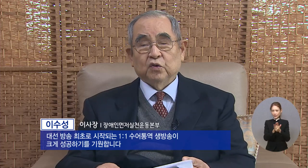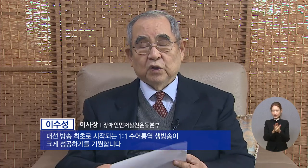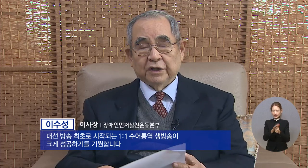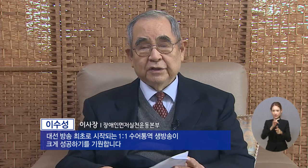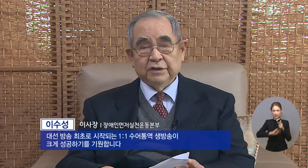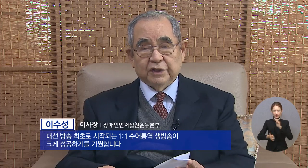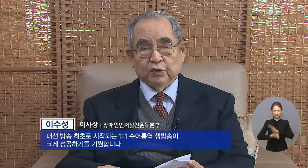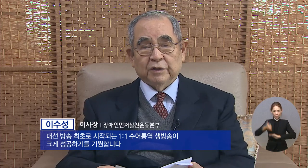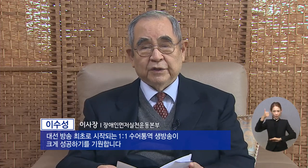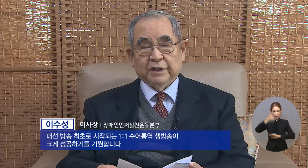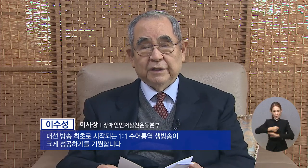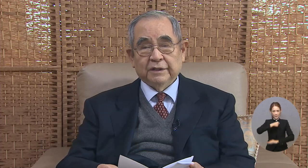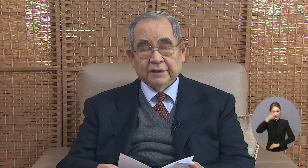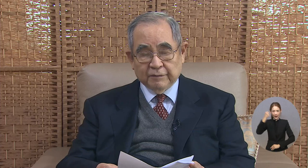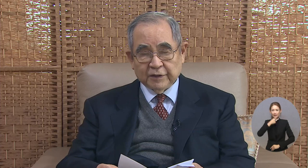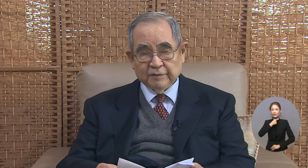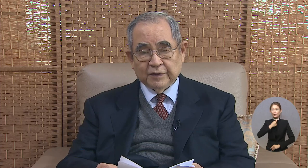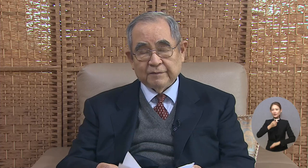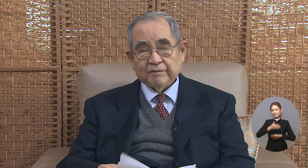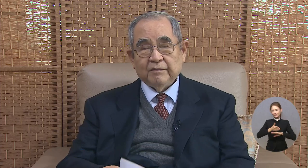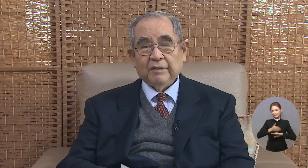성공하기를 기원합니다.